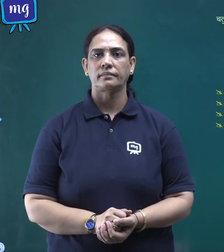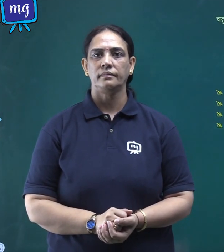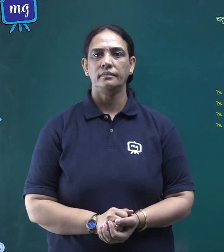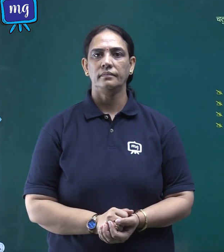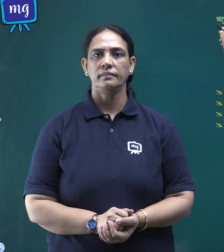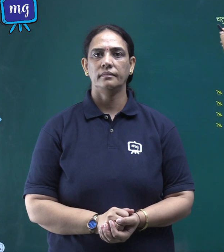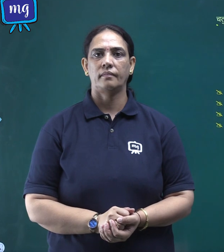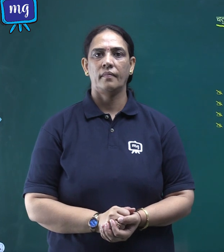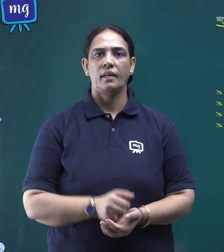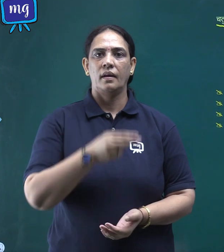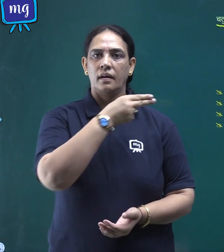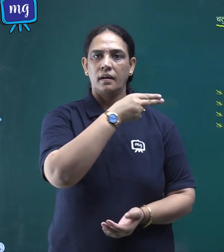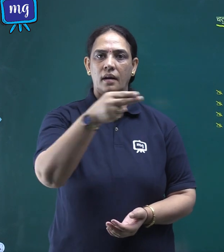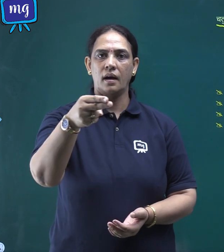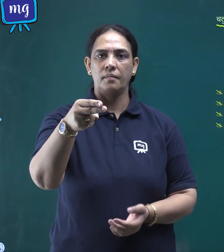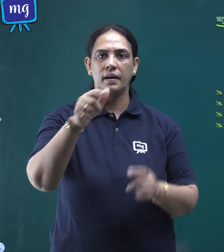चतुर्भुज